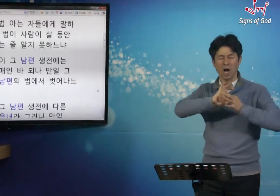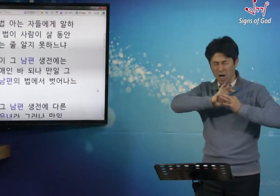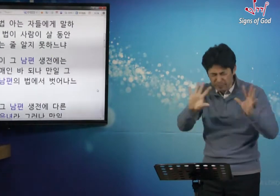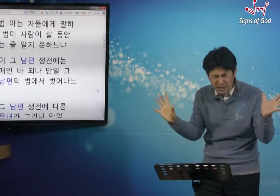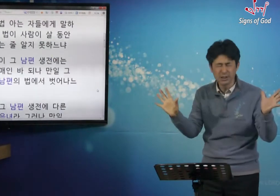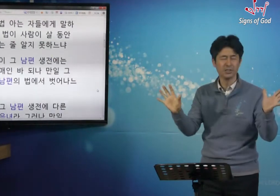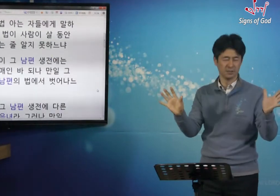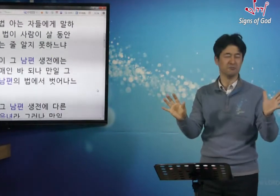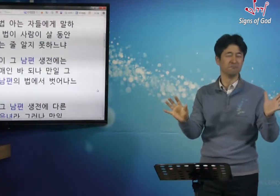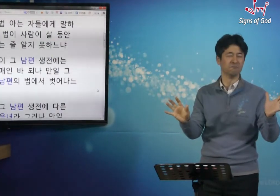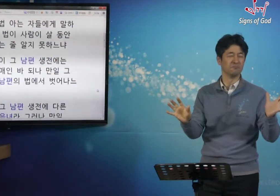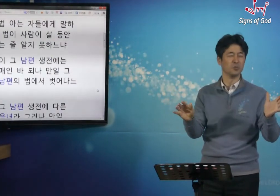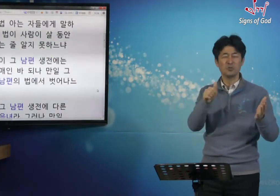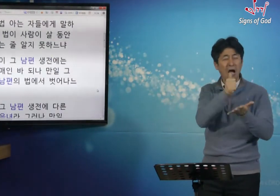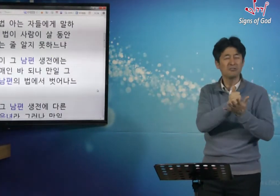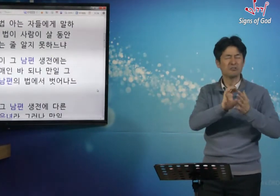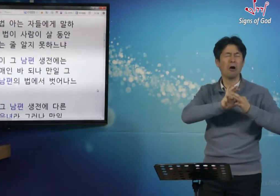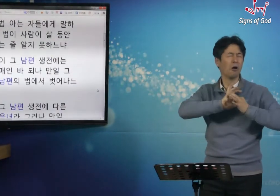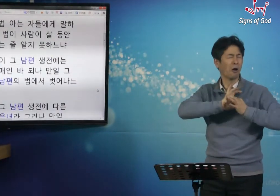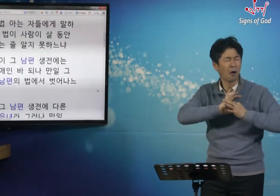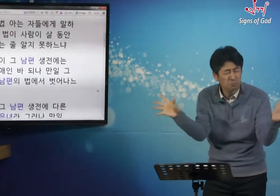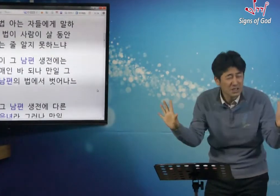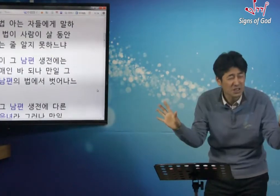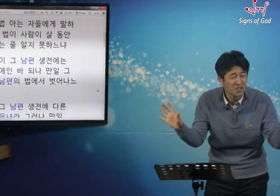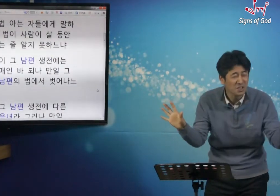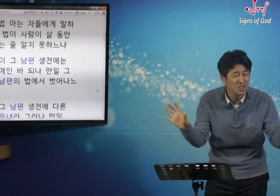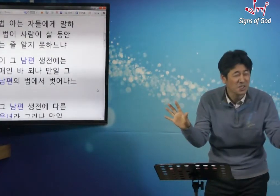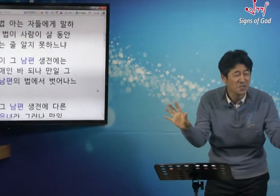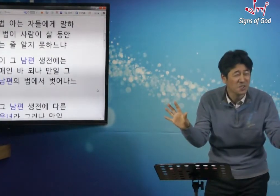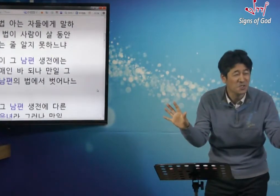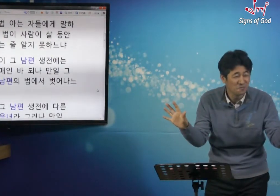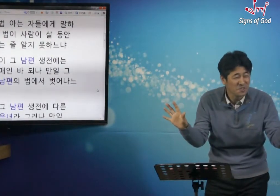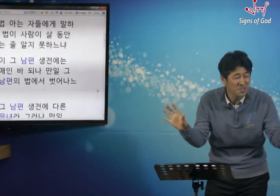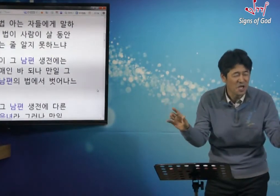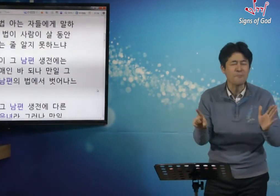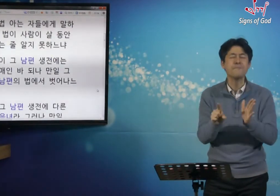하심을 얻을 수 있다. 그런데 죄와 상관없이 믿음으로만